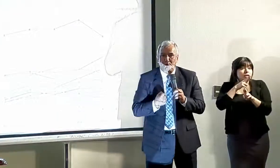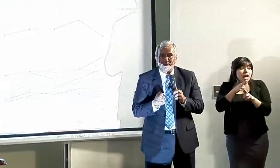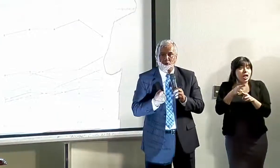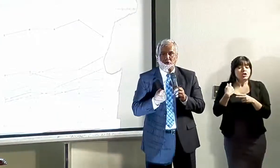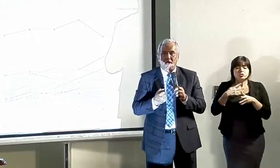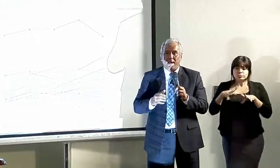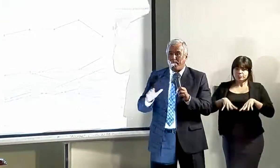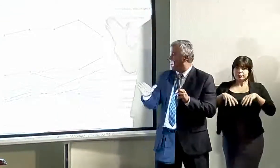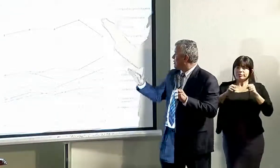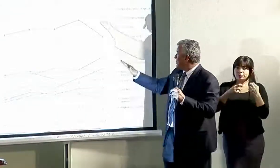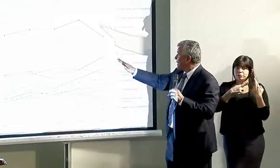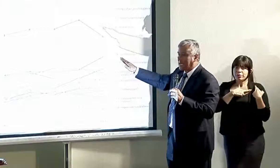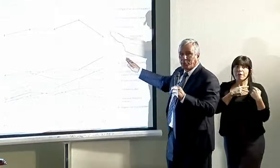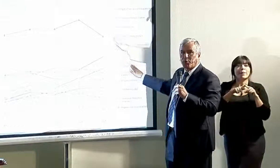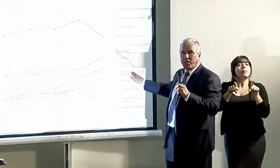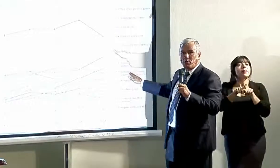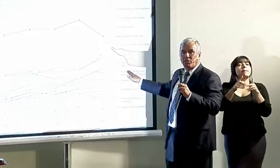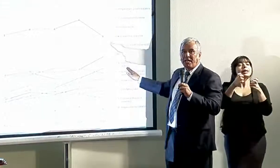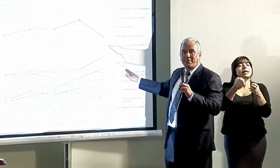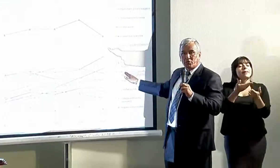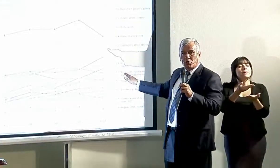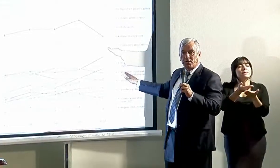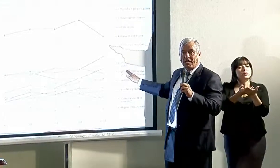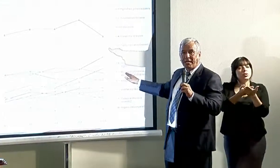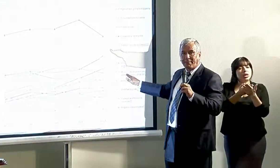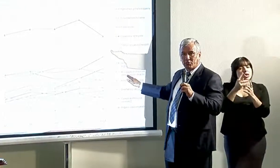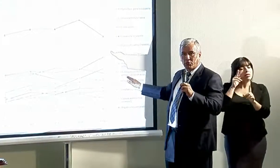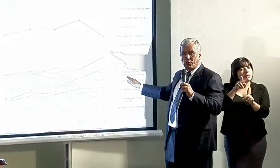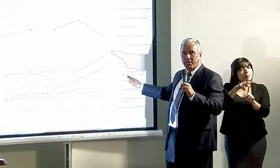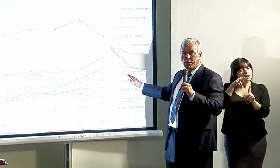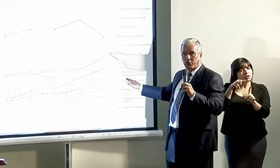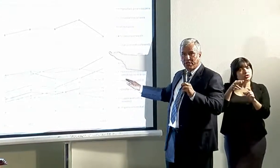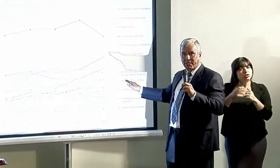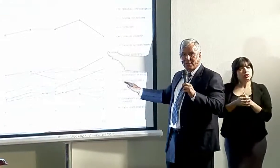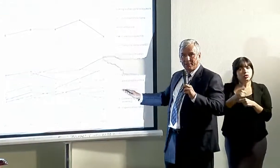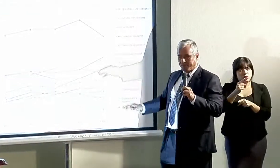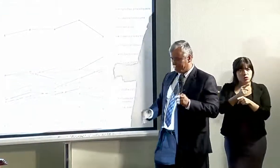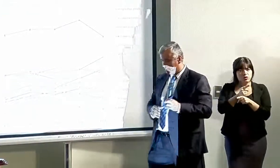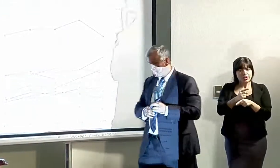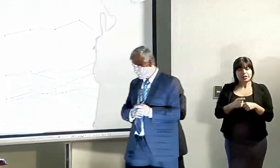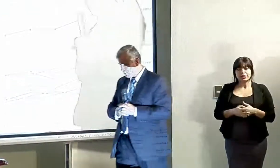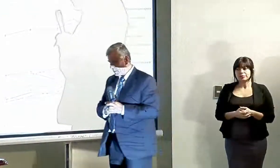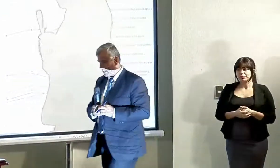los asumimos, pero también queremos ponerlos en la dimensión correcta.